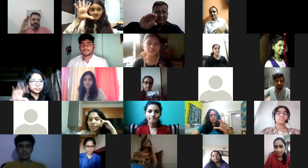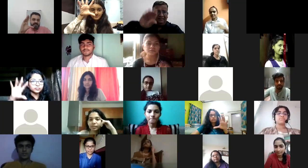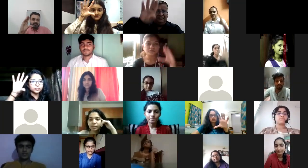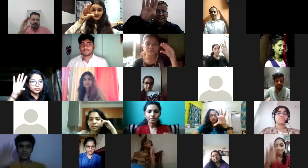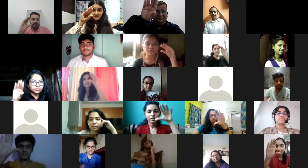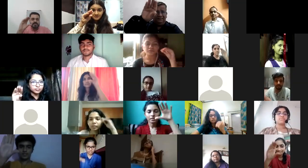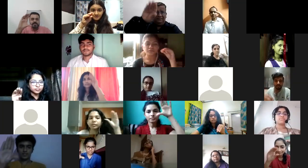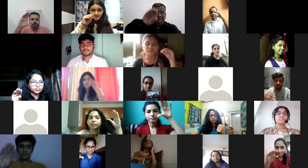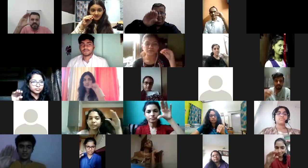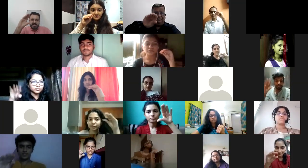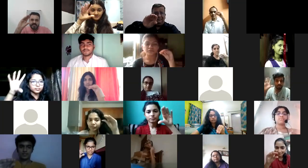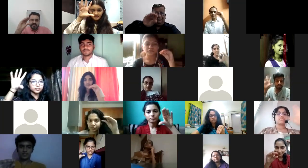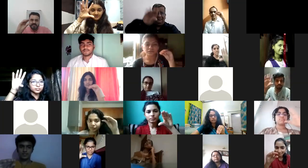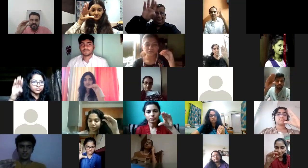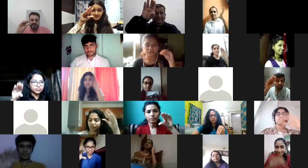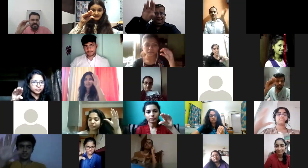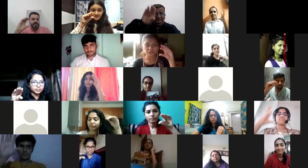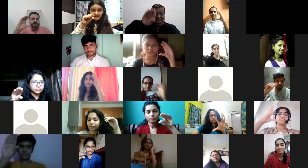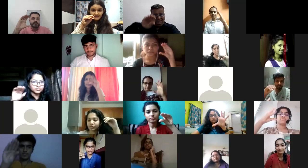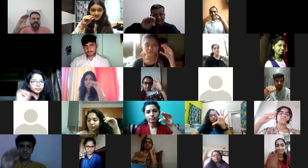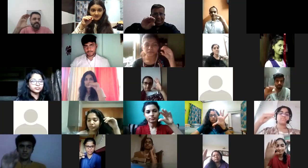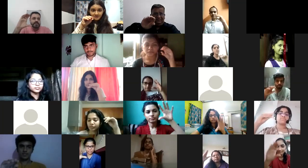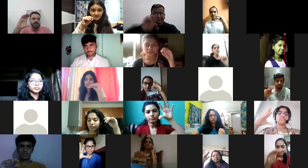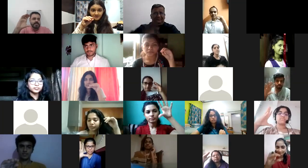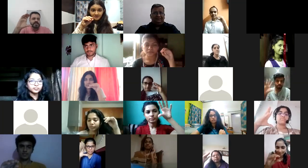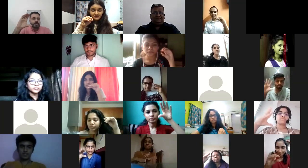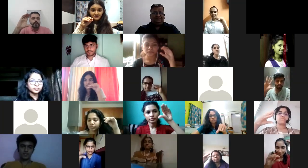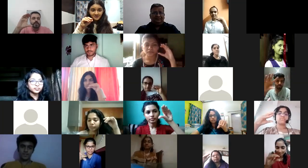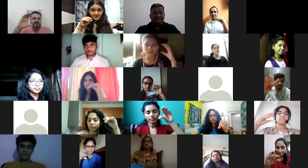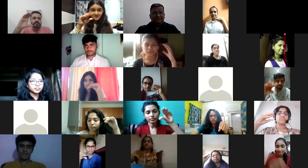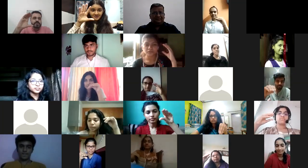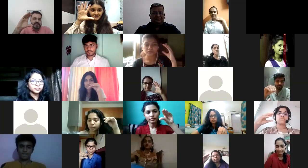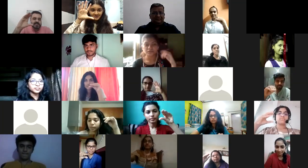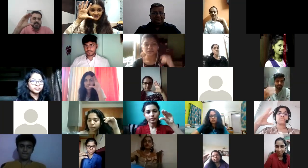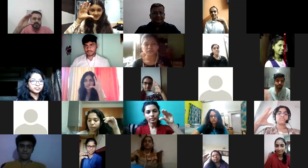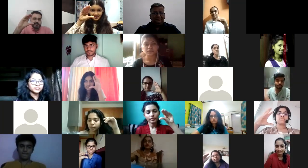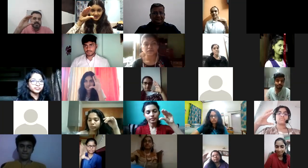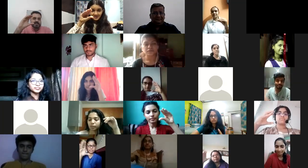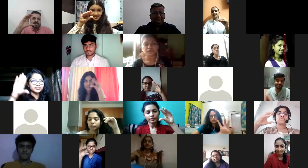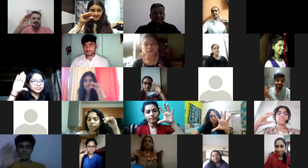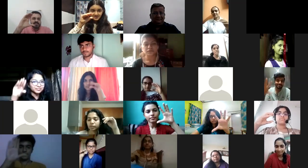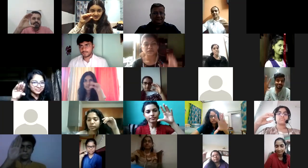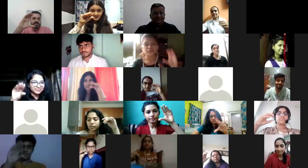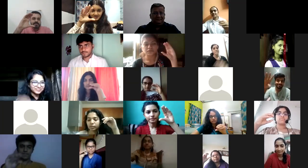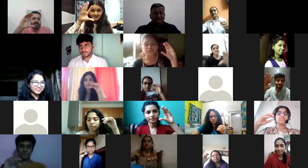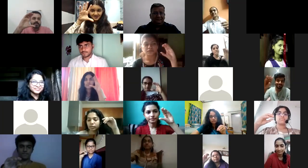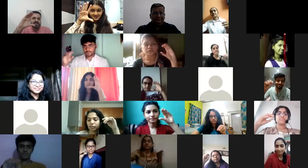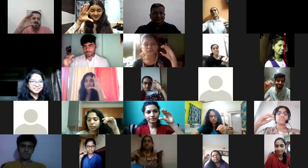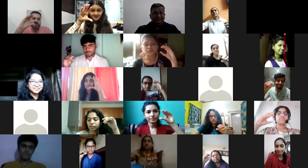Evening, because सूरज ढल रहा है. You feel as if you are just holding on to some cushion and trying to one big square cushion and trying to press